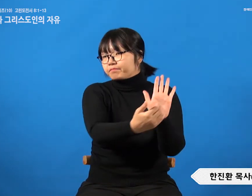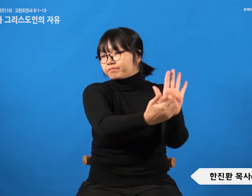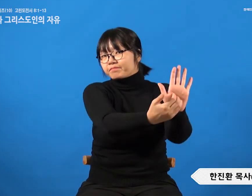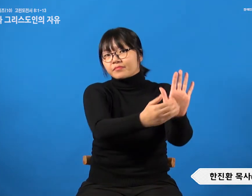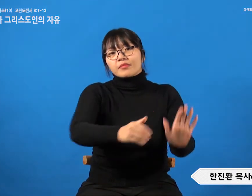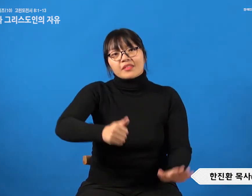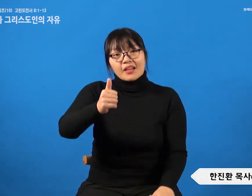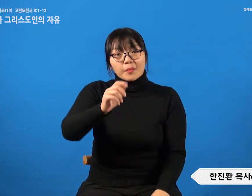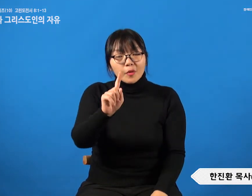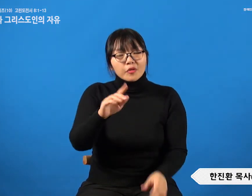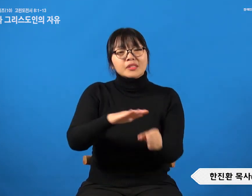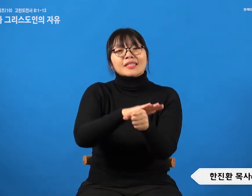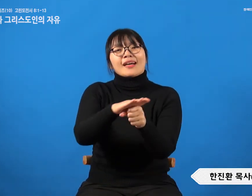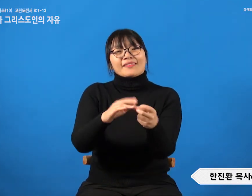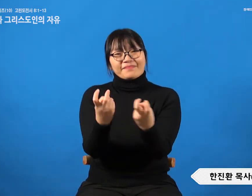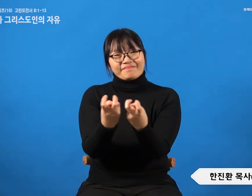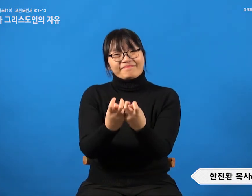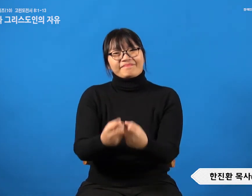원리.